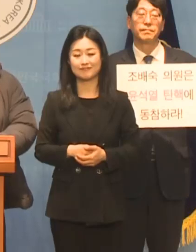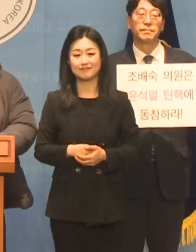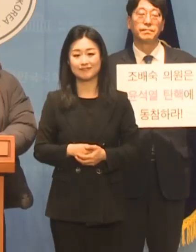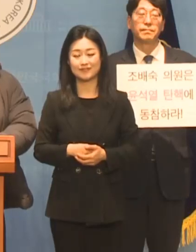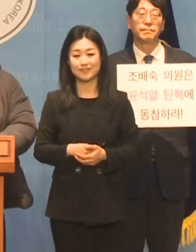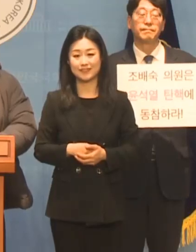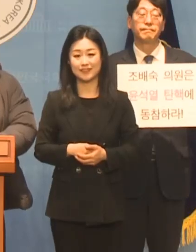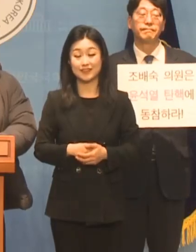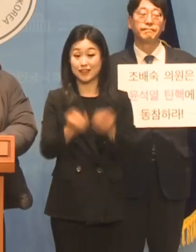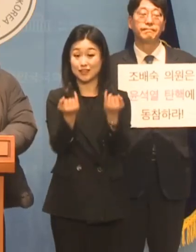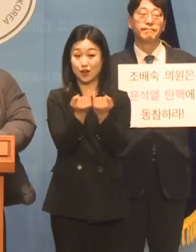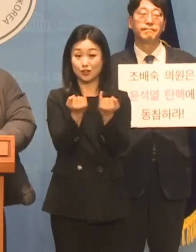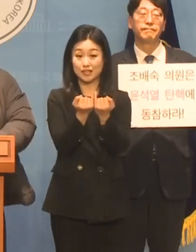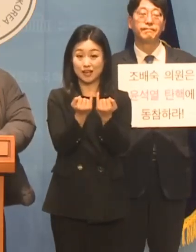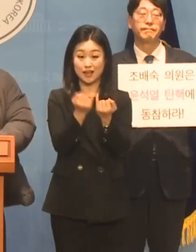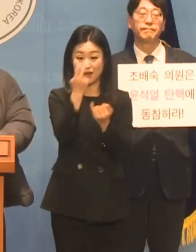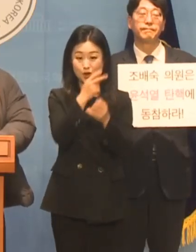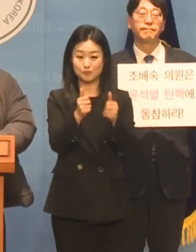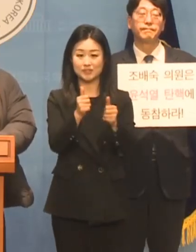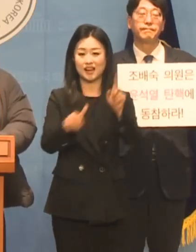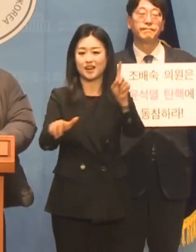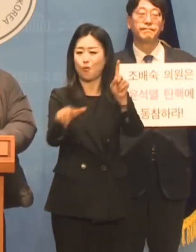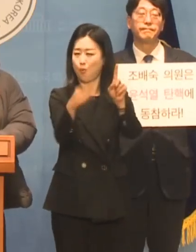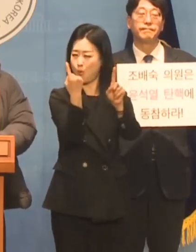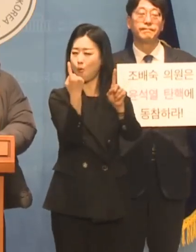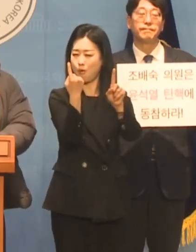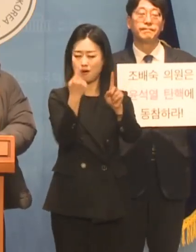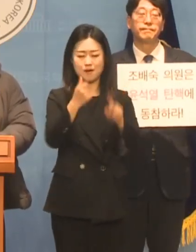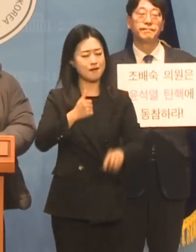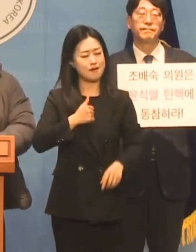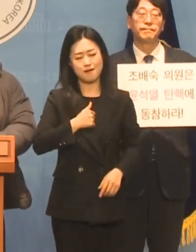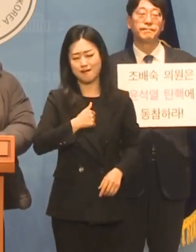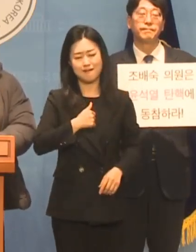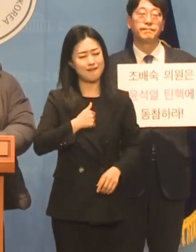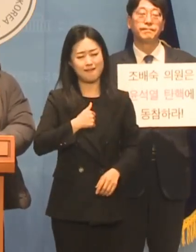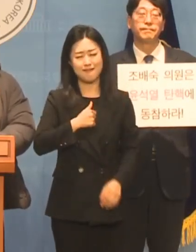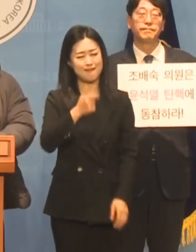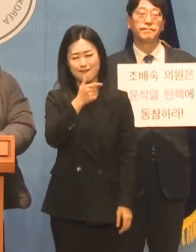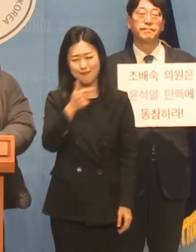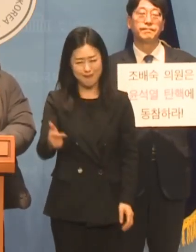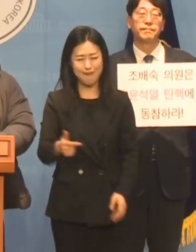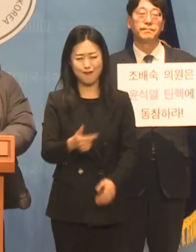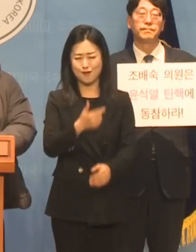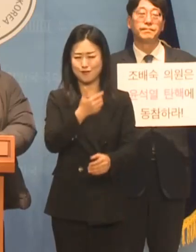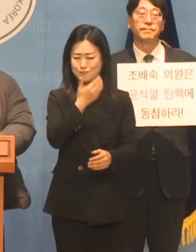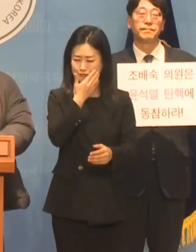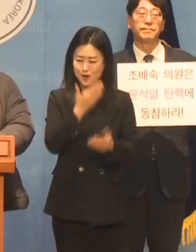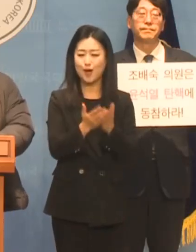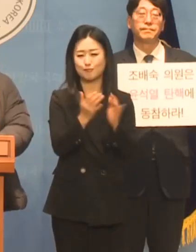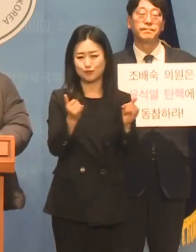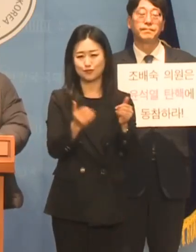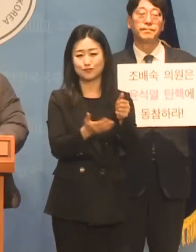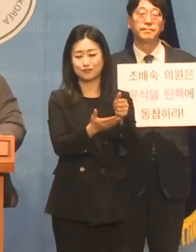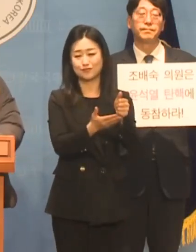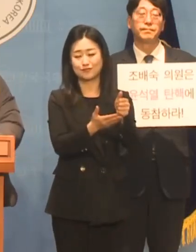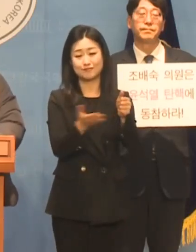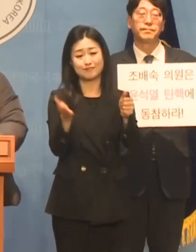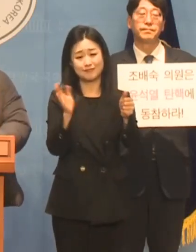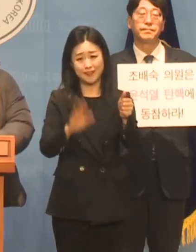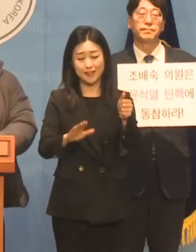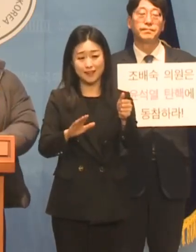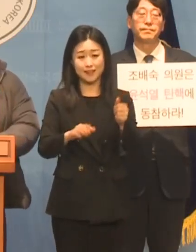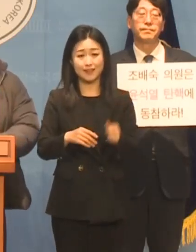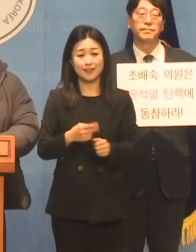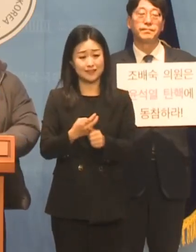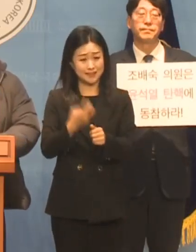검찰 여성 검사 1호라는 그런 자긍심, 여러 가지 자긍심들을 우리에게 심어줬던 분입니다. 이런 분이